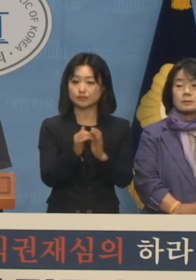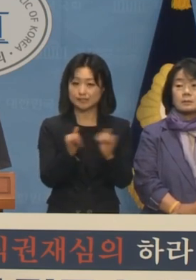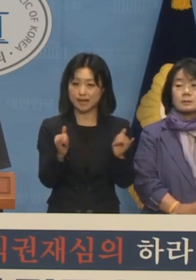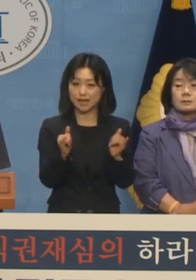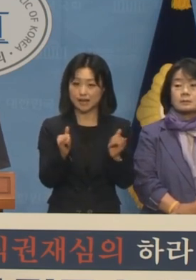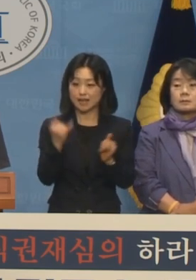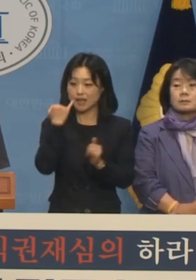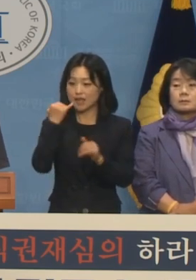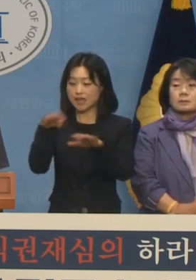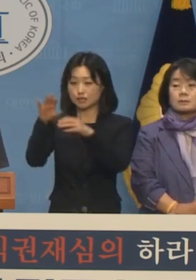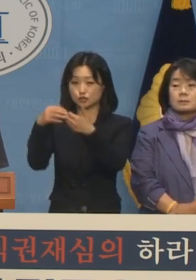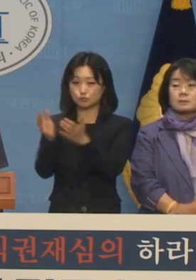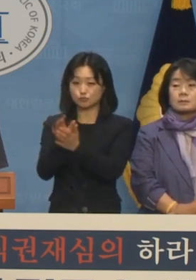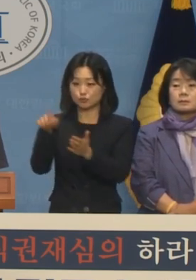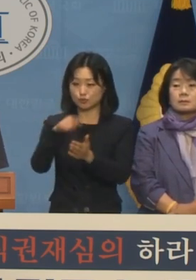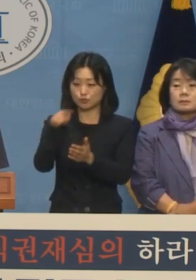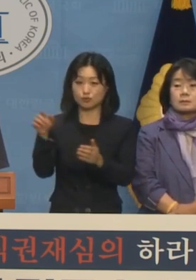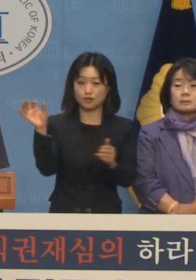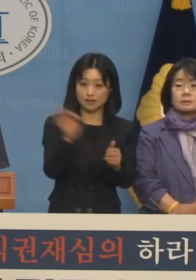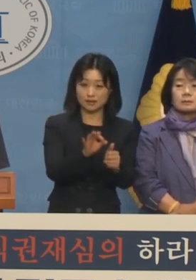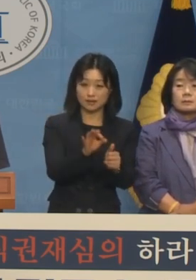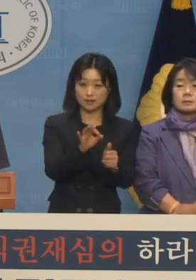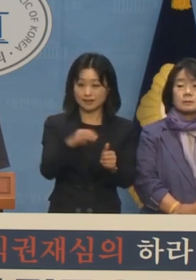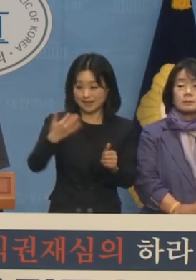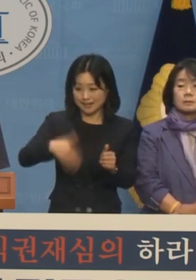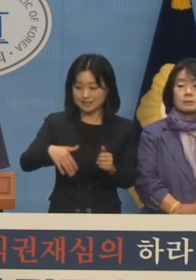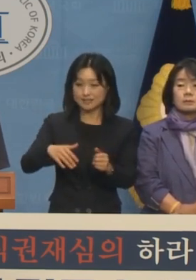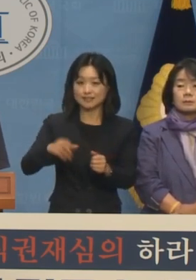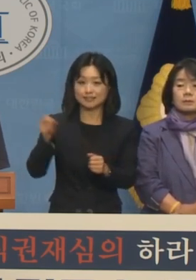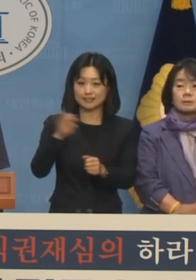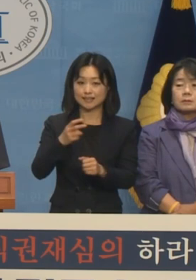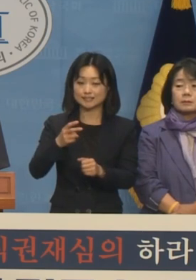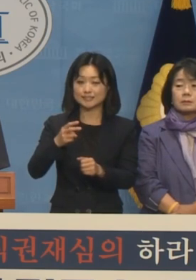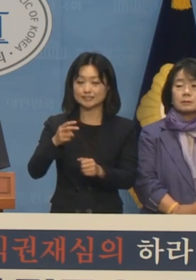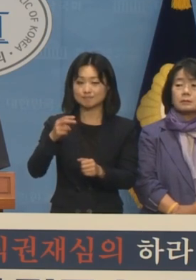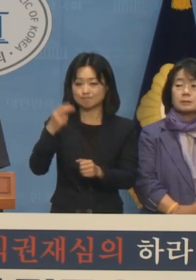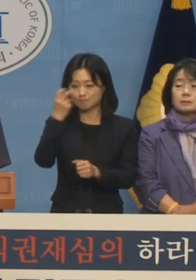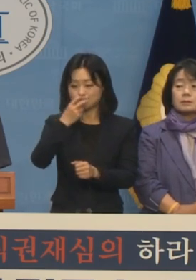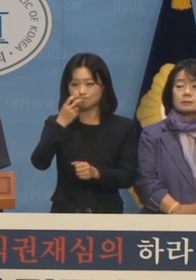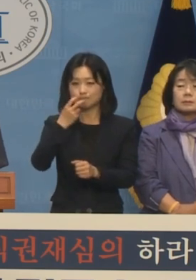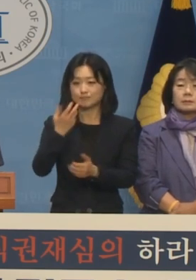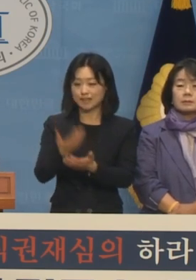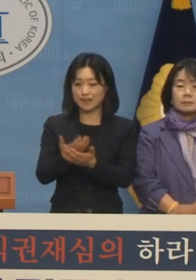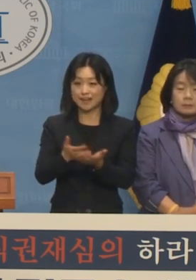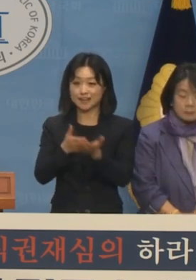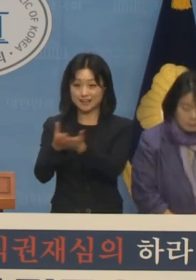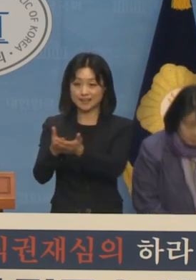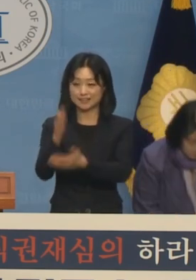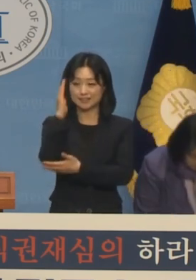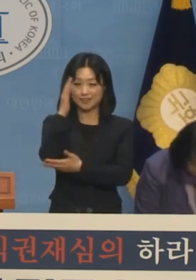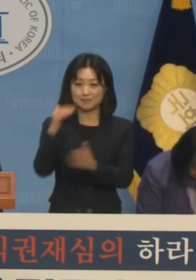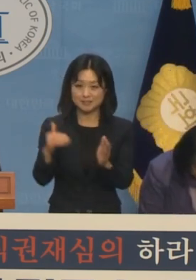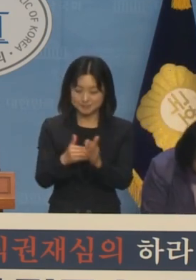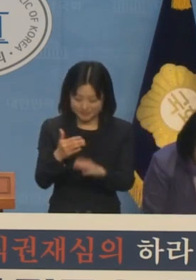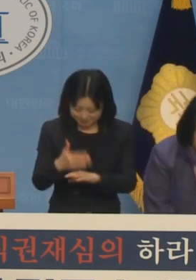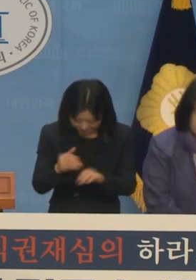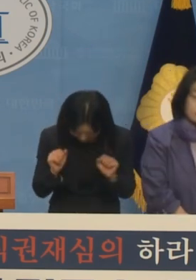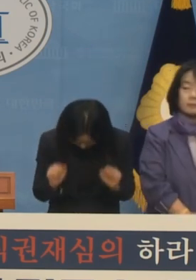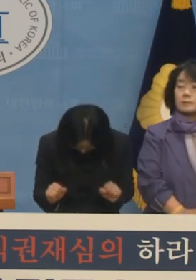생존자 해수부의 배보상 직권 재심 의결을 촉구하는 기자회견을 마치도록 하겠습니다. 예, 고맙습니다.